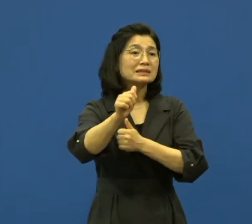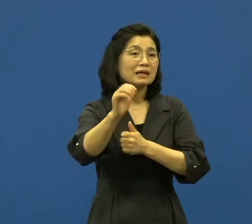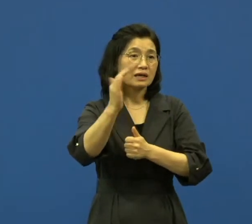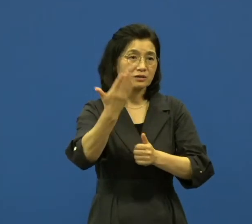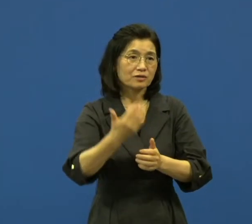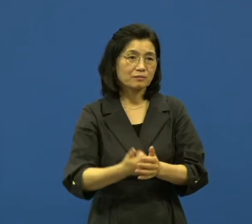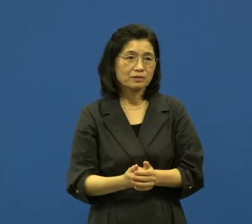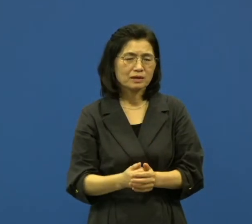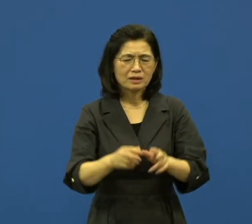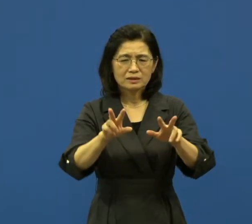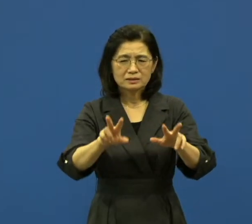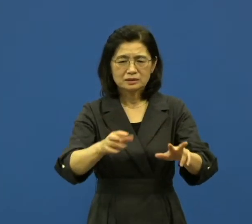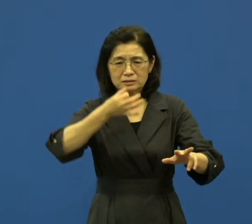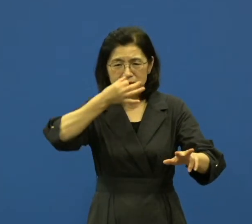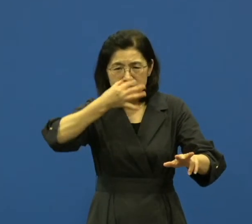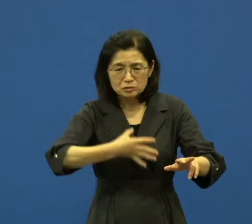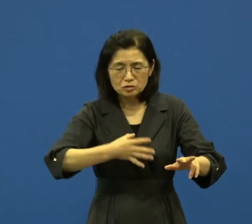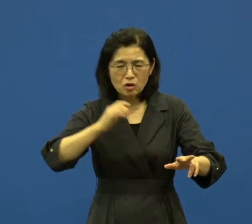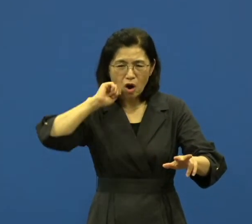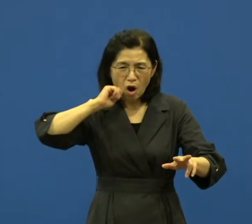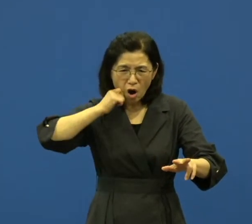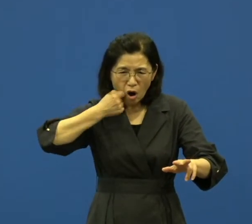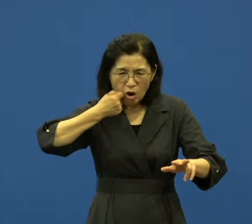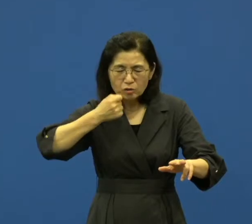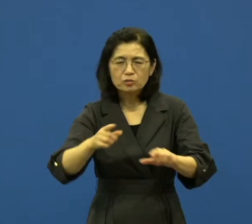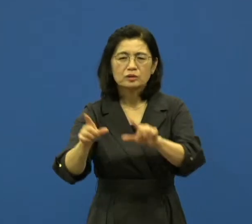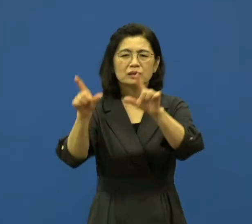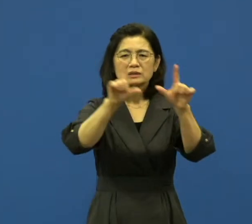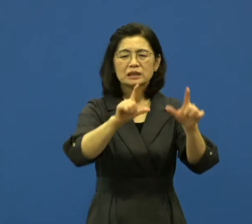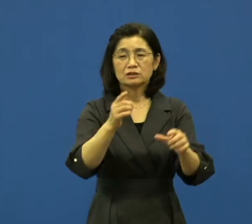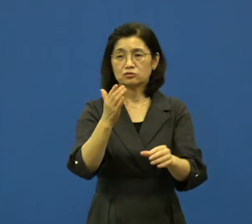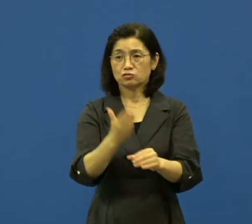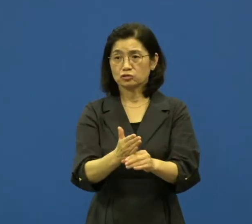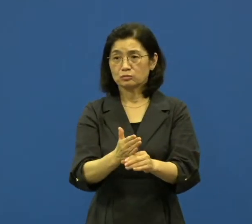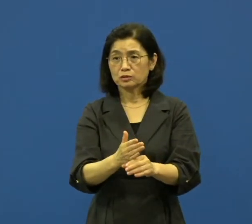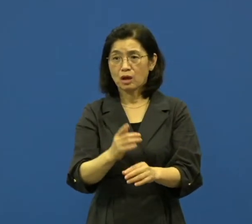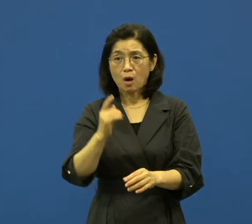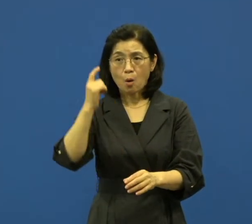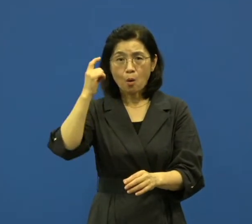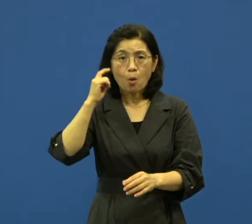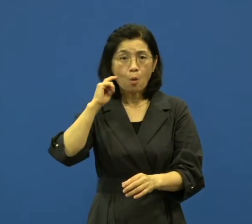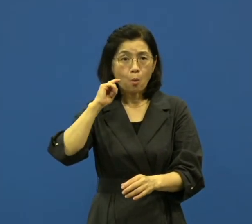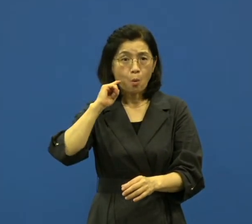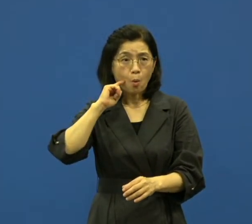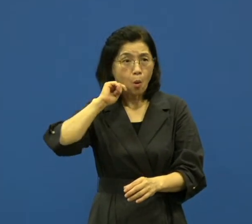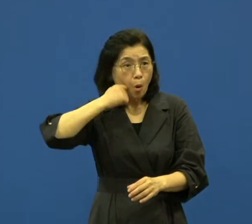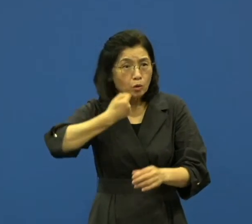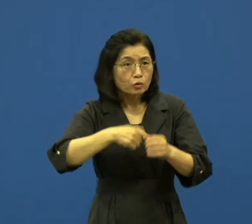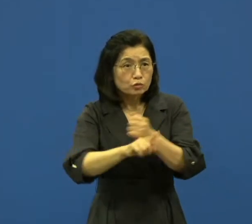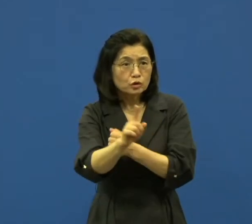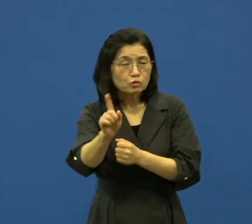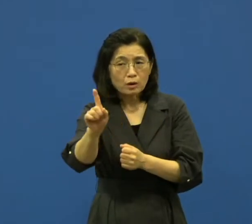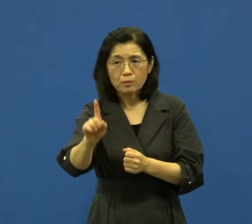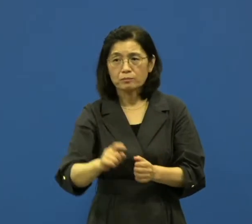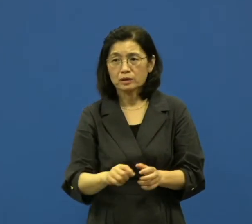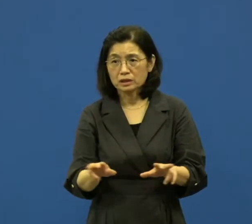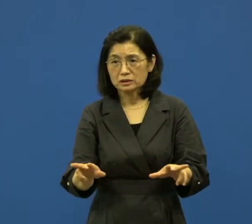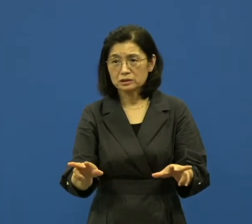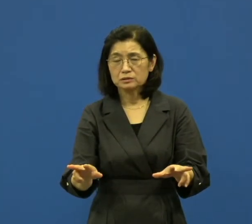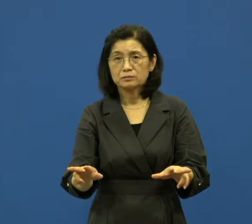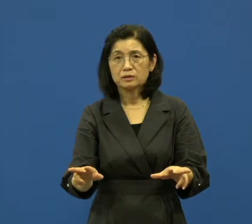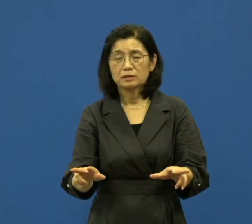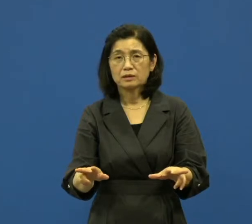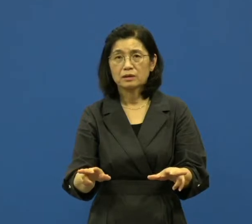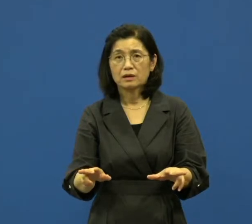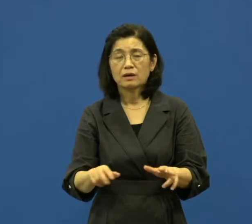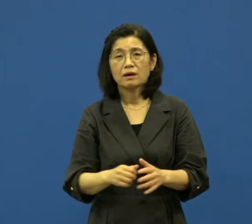우리는 어려운 시대를 살고 있습니다. 왜 어려운 것입니까? 왜 어렵죠, 여러분? 우리 시대가 왜 이렇게 어려운 것입니까? 어느 때보다도 어려운